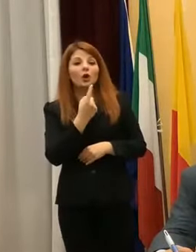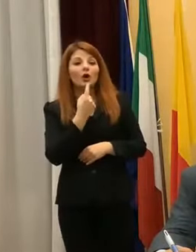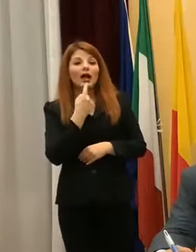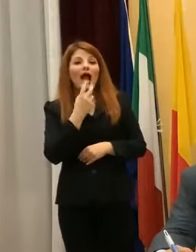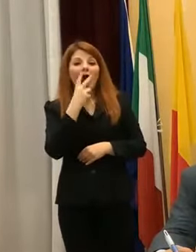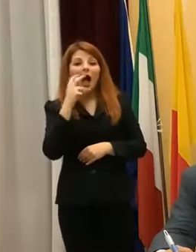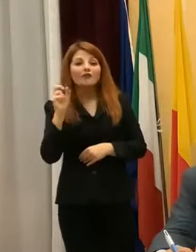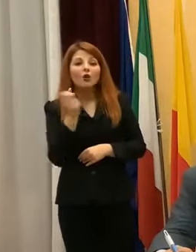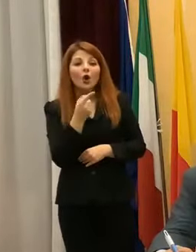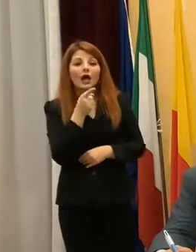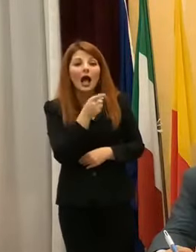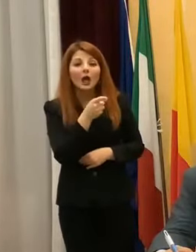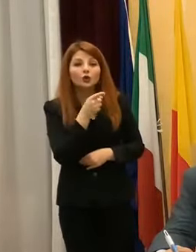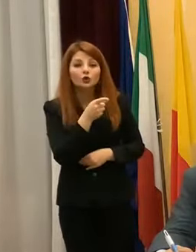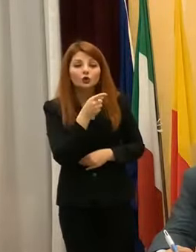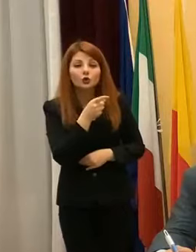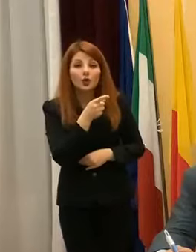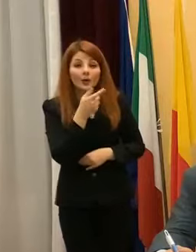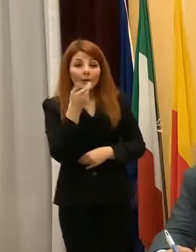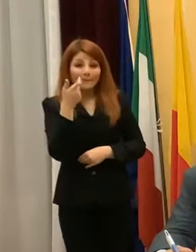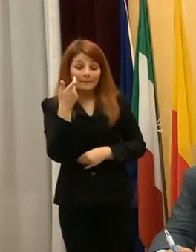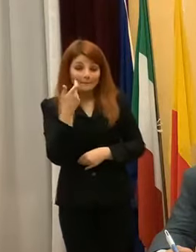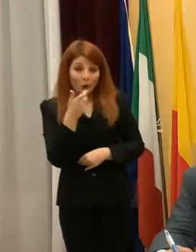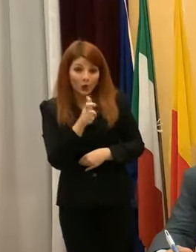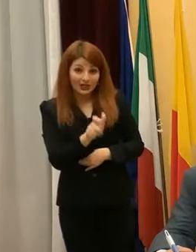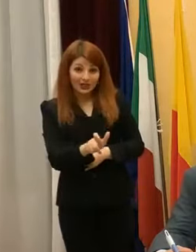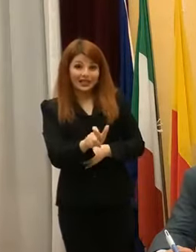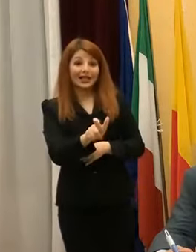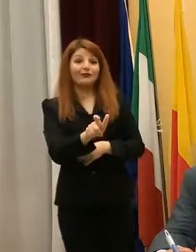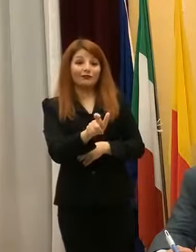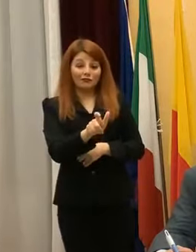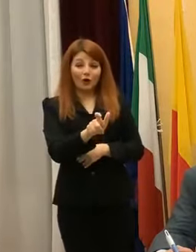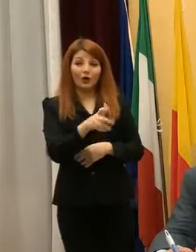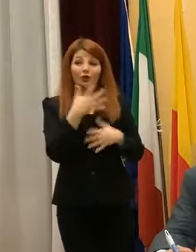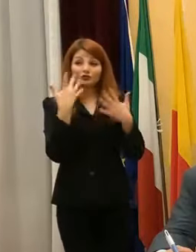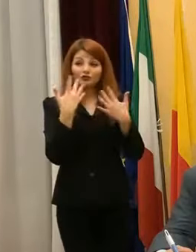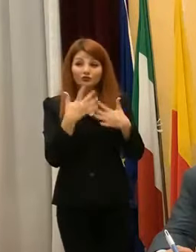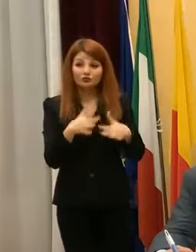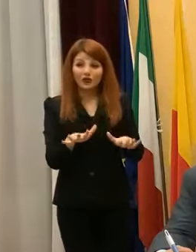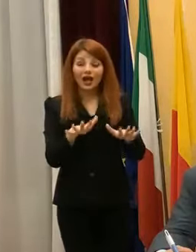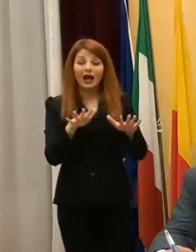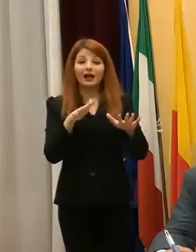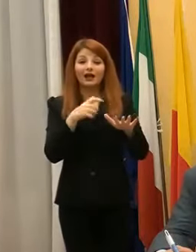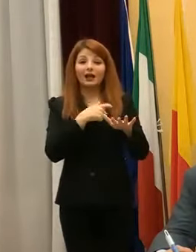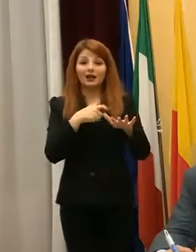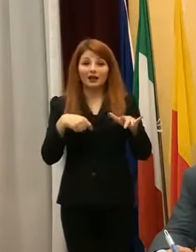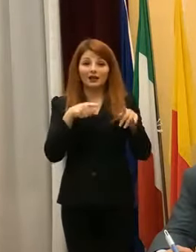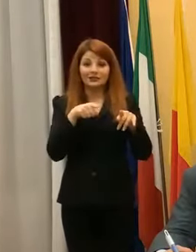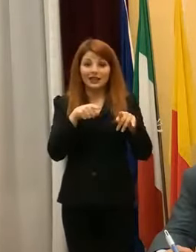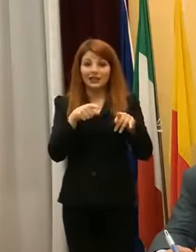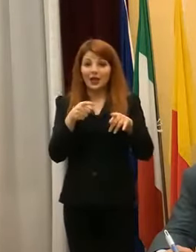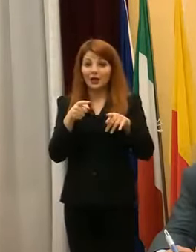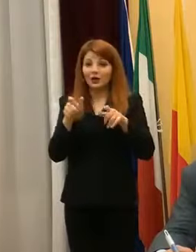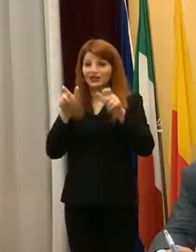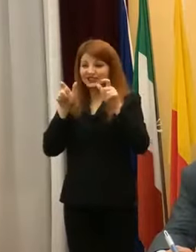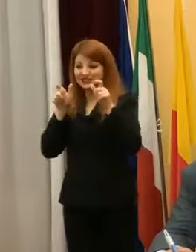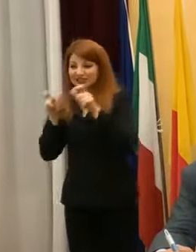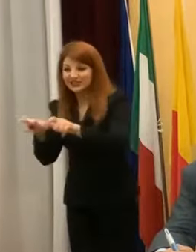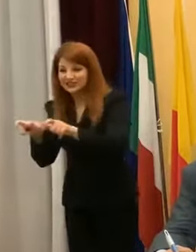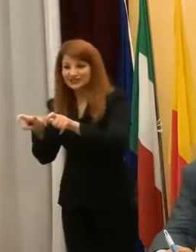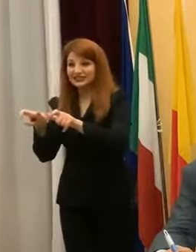una pressione indebita sulle autorità istituzionali cui compete il procedimento amministrativo costituisce